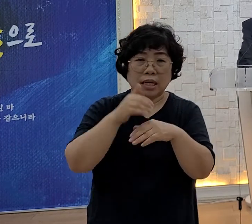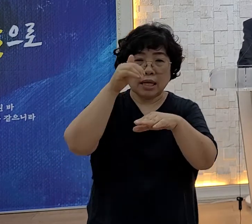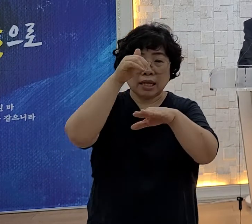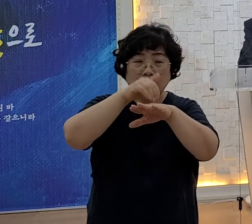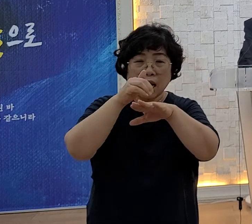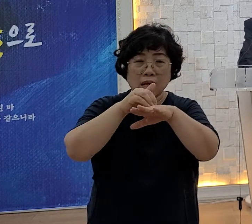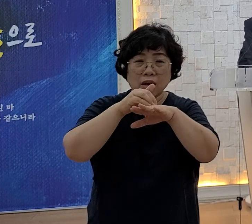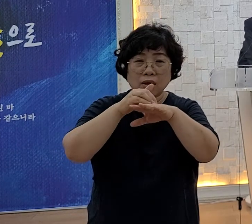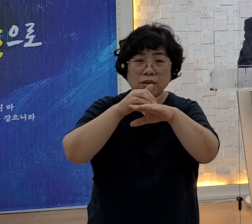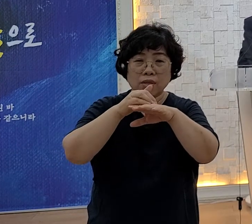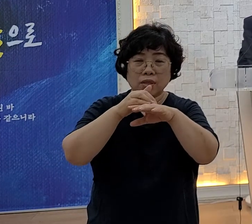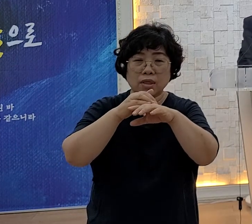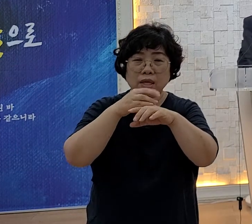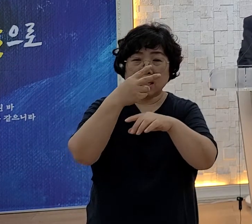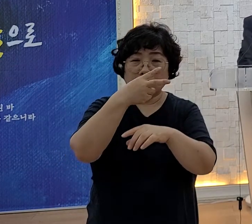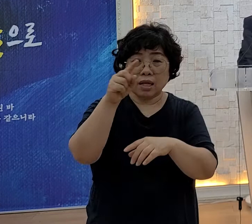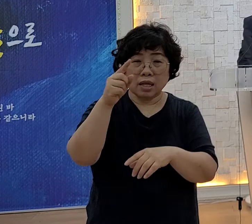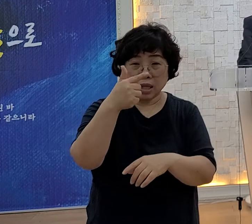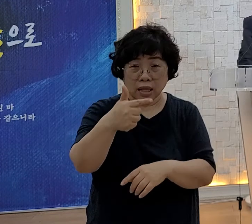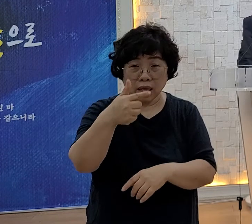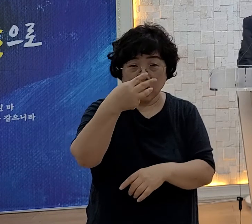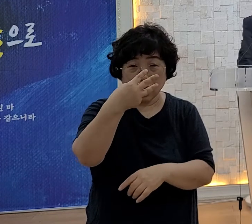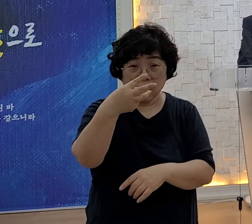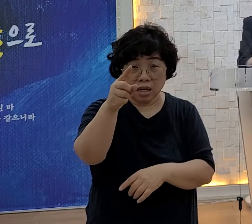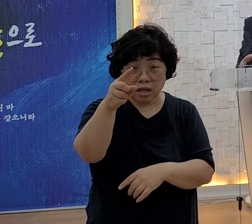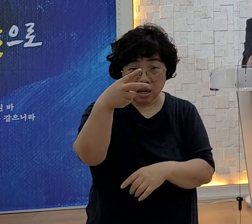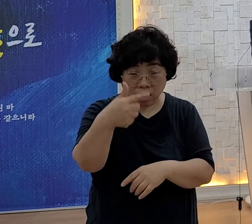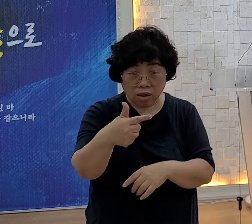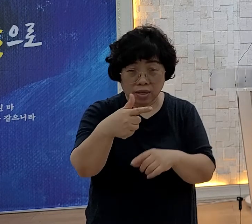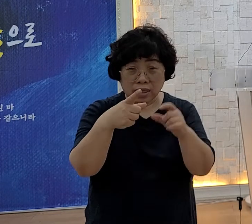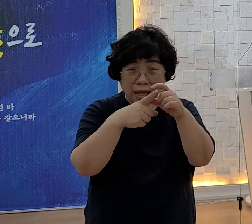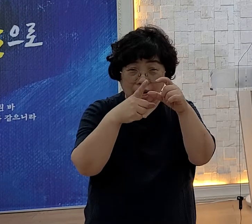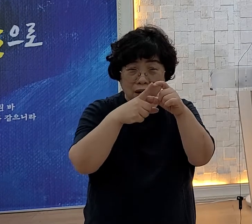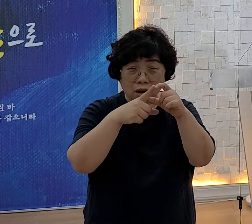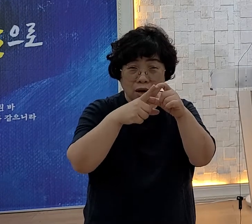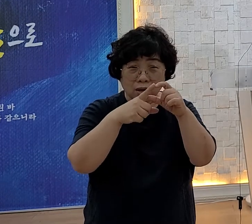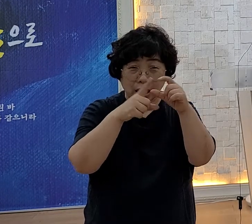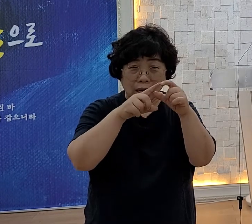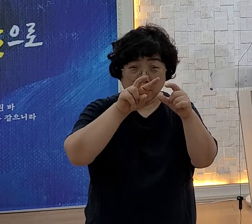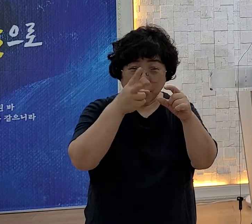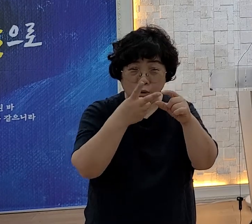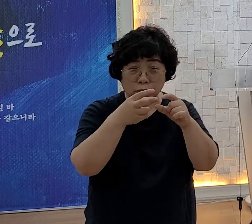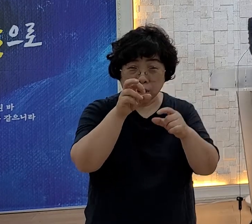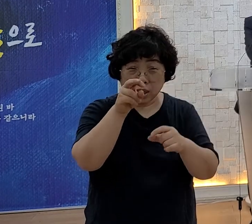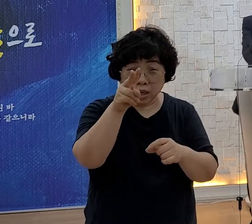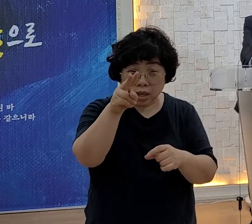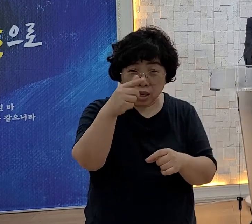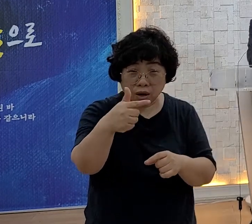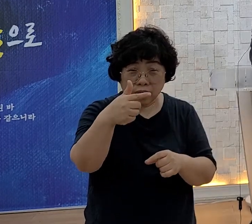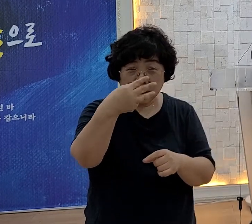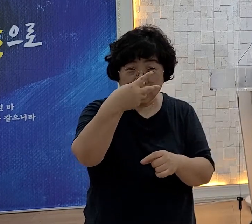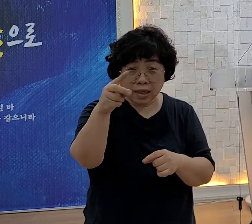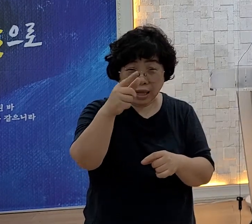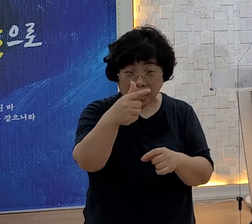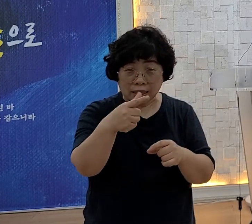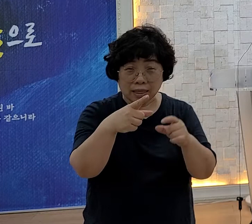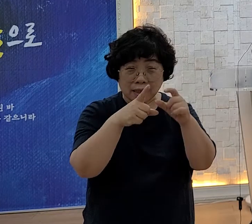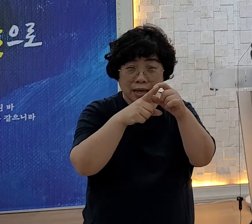뭐예요? 연단이 됩니다. 똑같은 말이 똑같은 말. 우리를 단련하시는